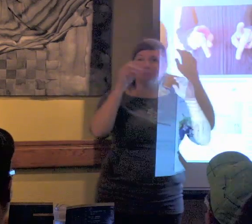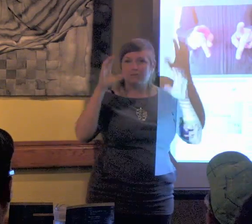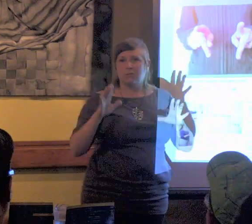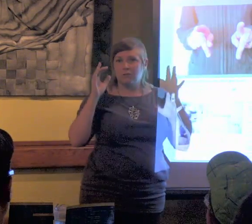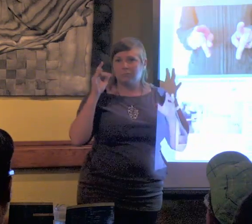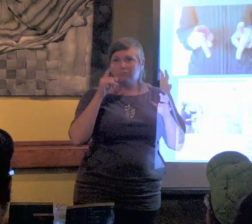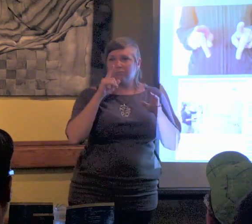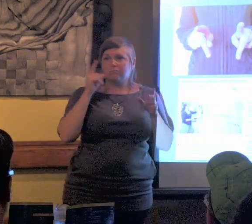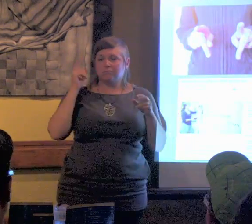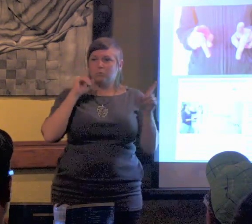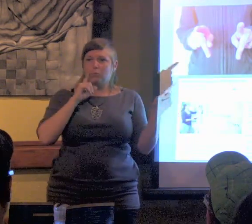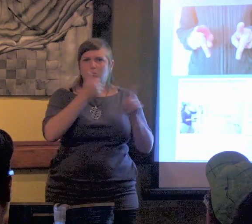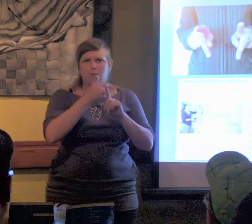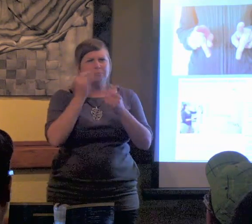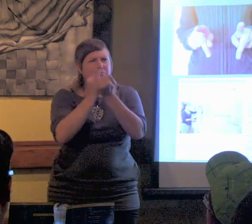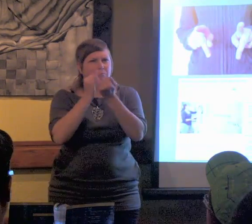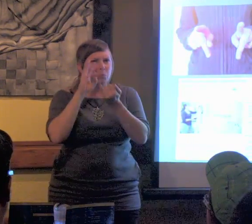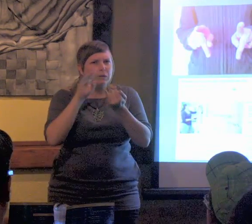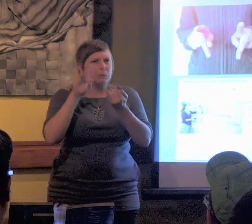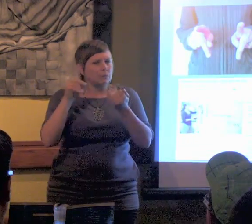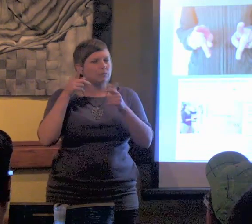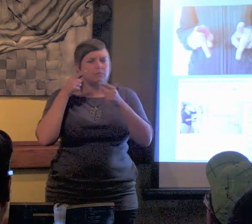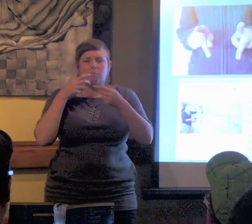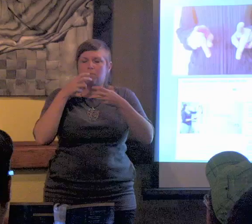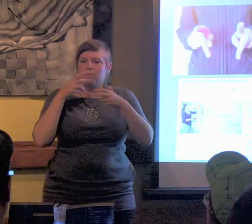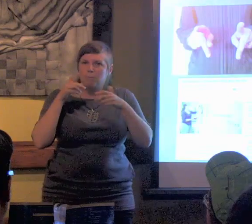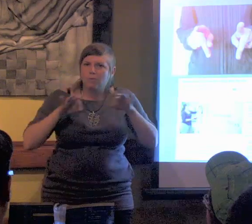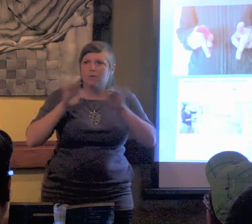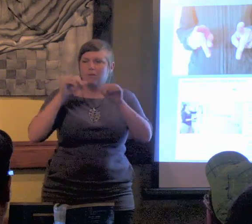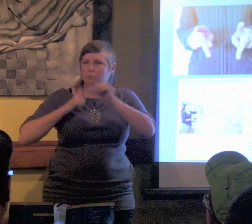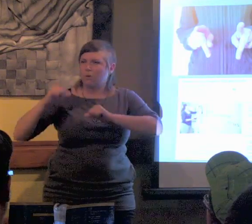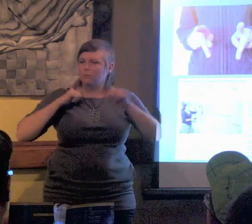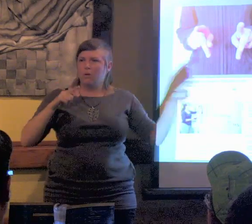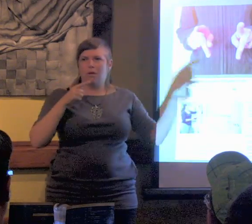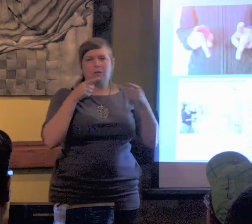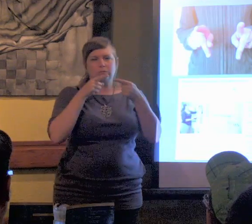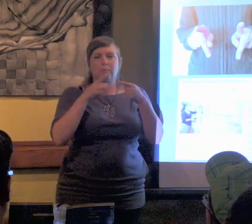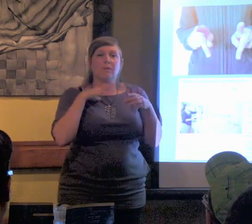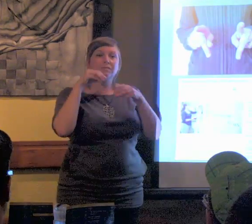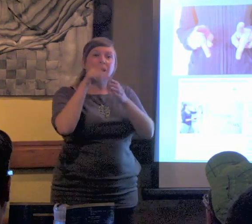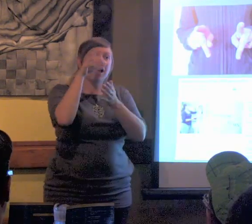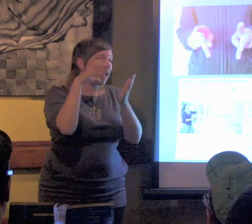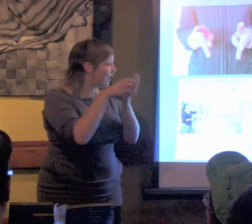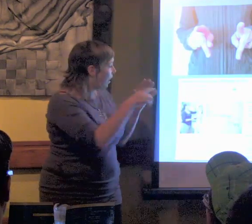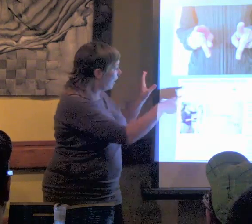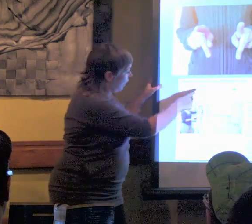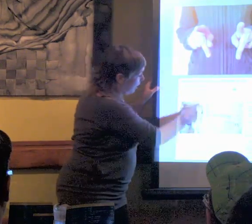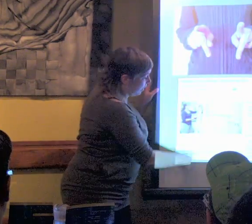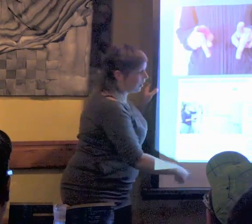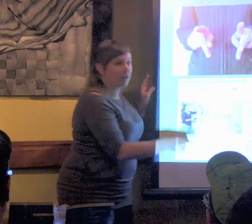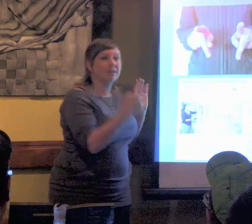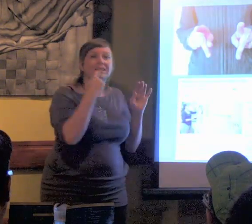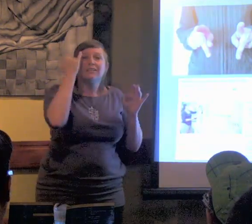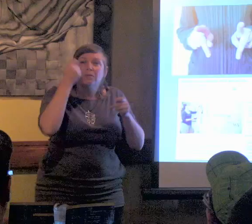ici. Donc, c'est une enseignante, une sourde, qui s'est battue pendant longtemps pour dire